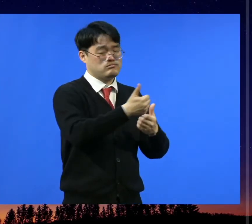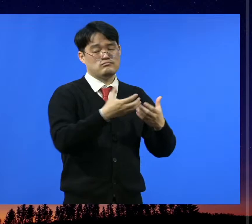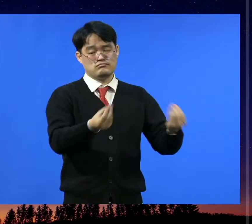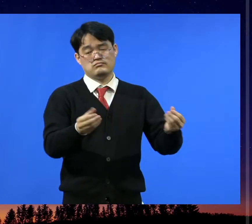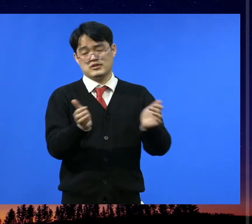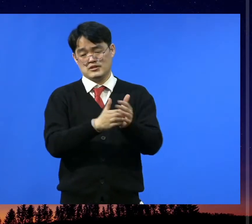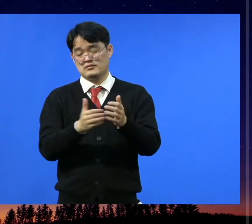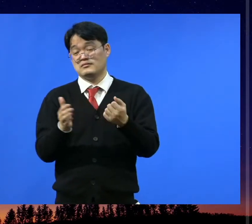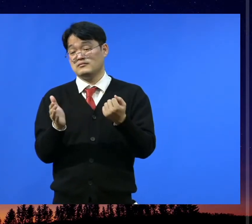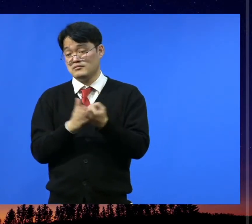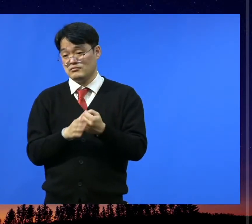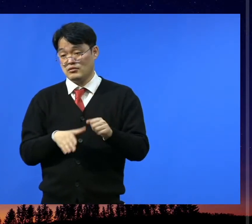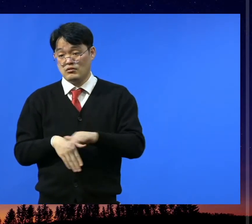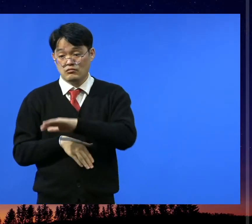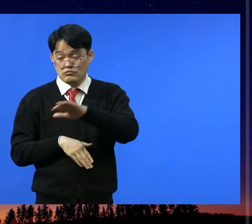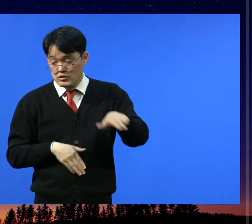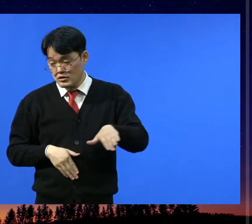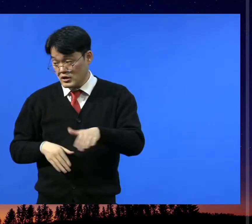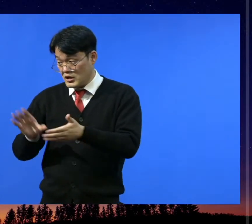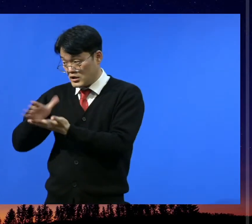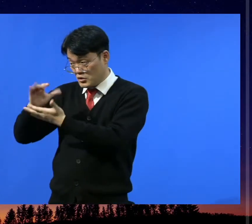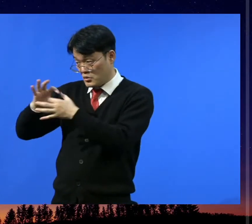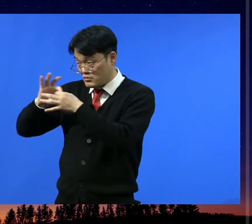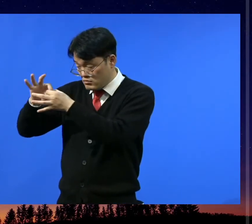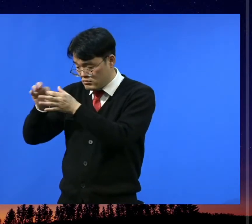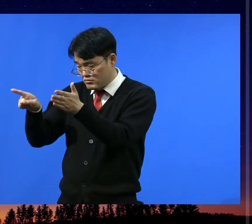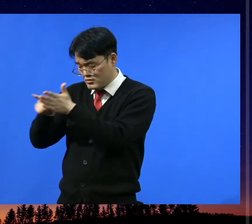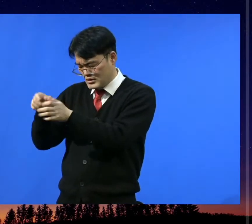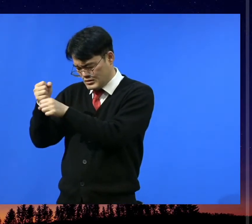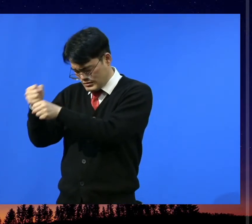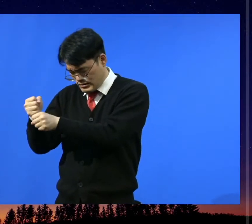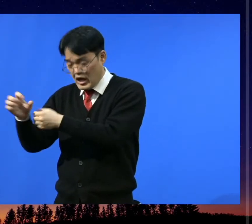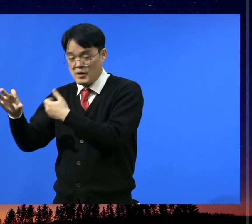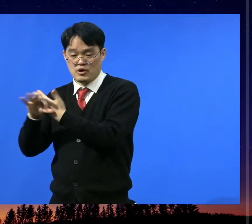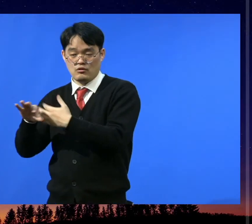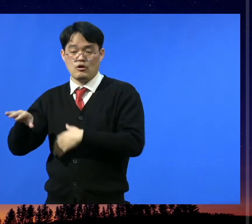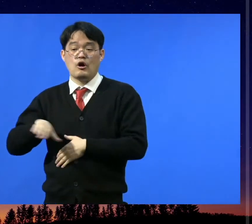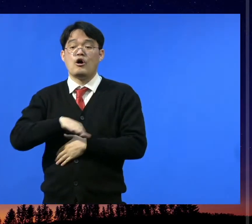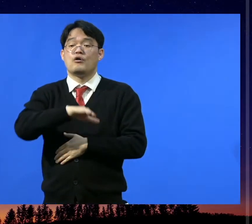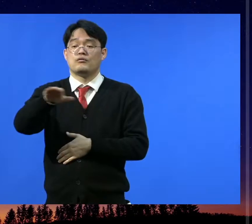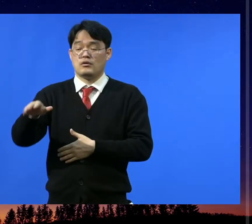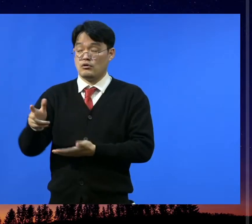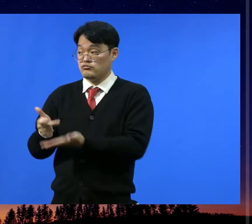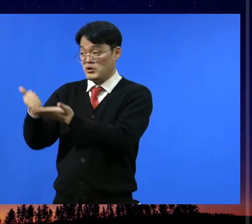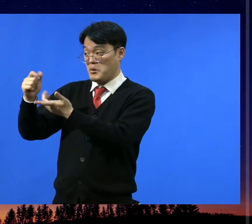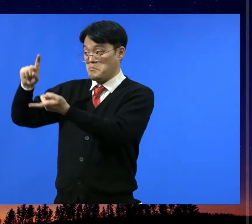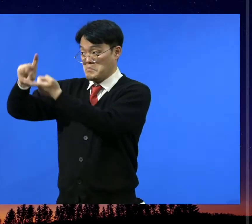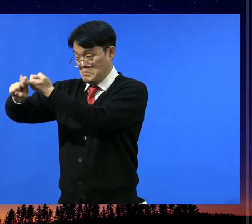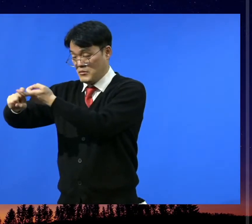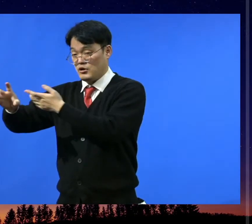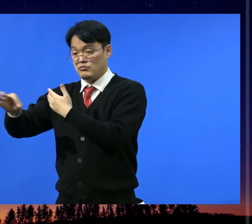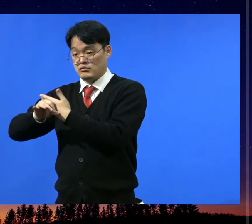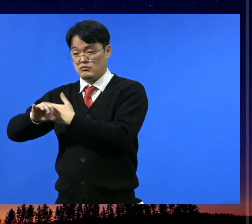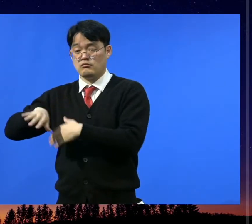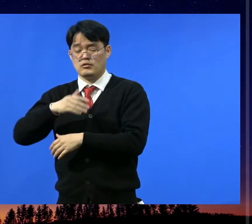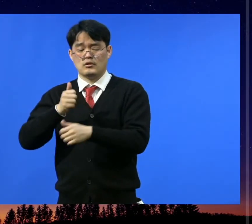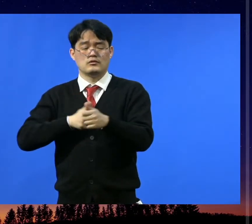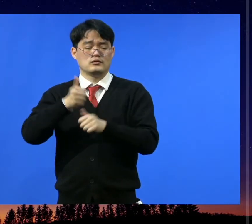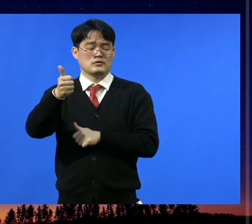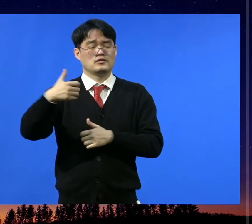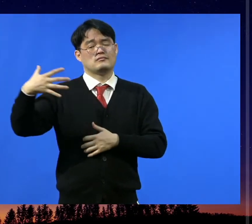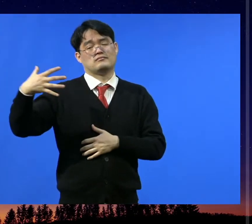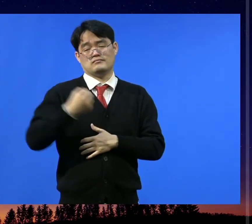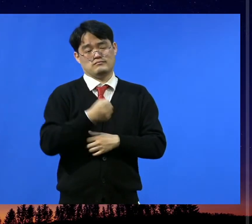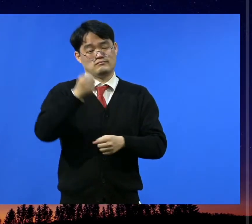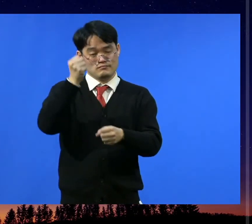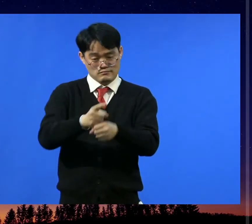그분에게 속해 있고 그분에게만 의존하면, 우리가 주님의 편에 있기만 하면 주님이 우리를 이기게 하신다는 거예요.